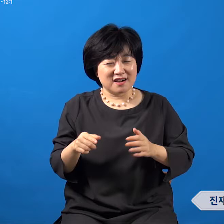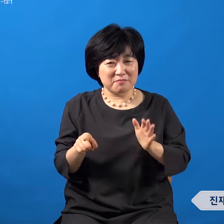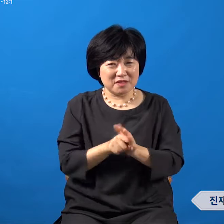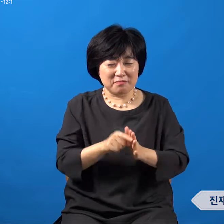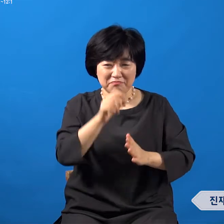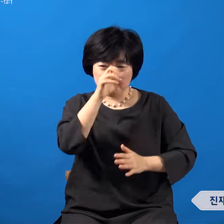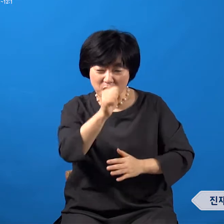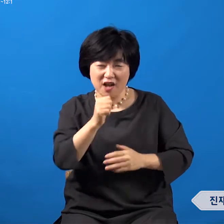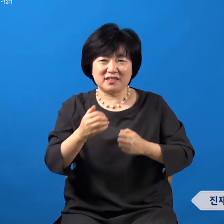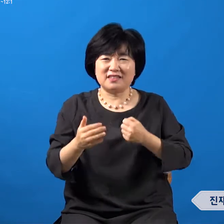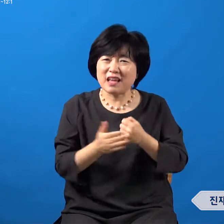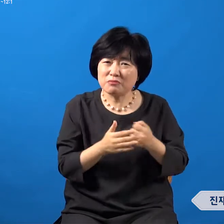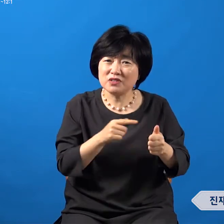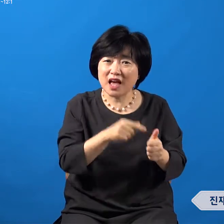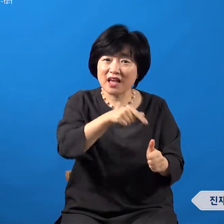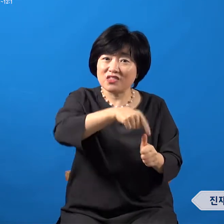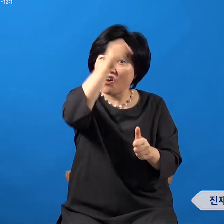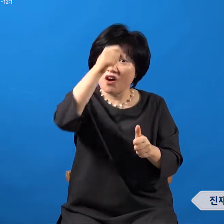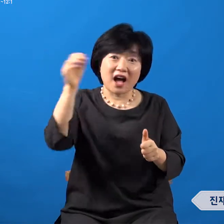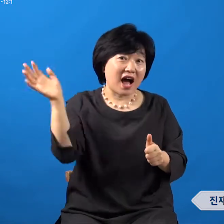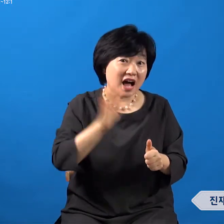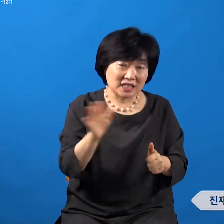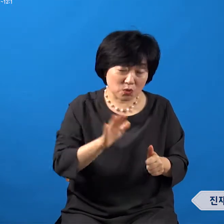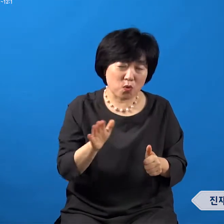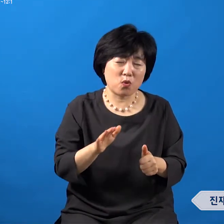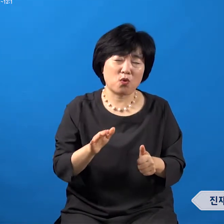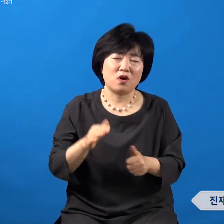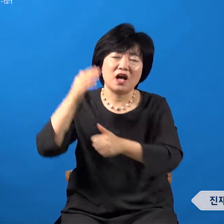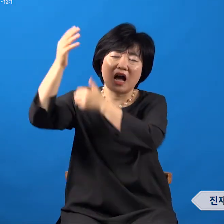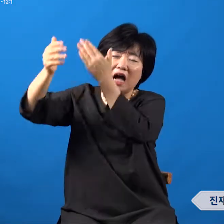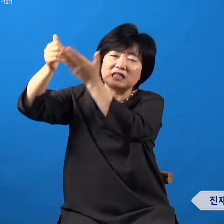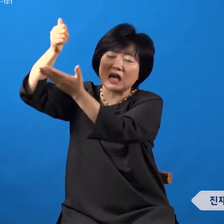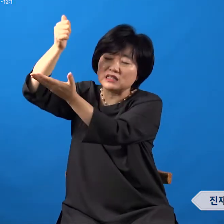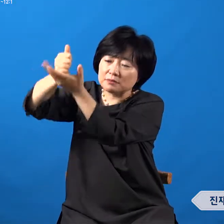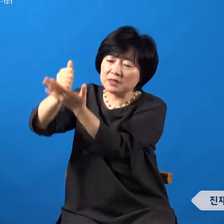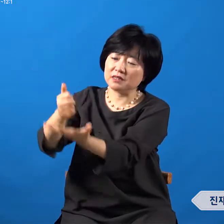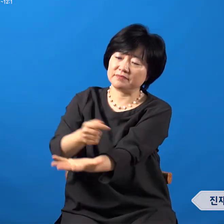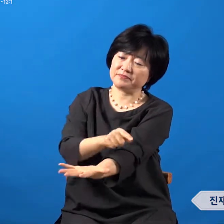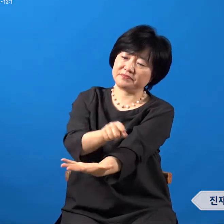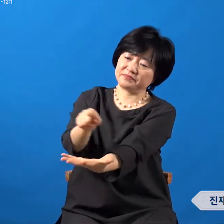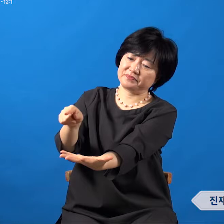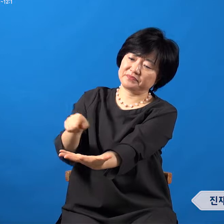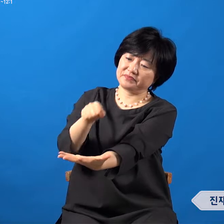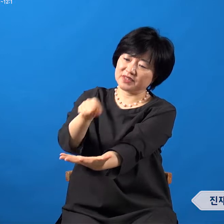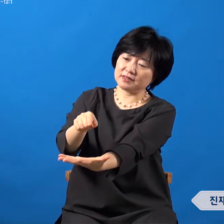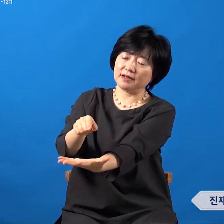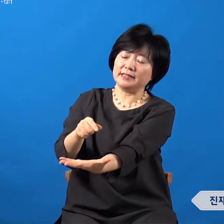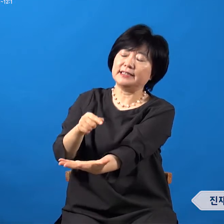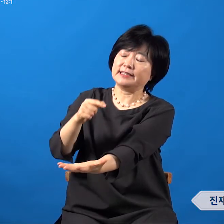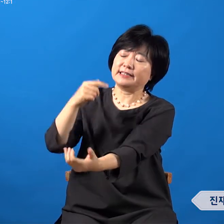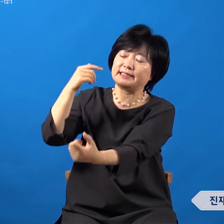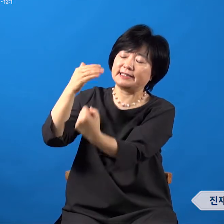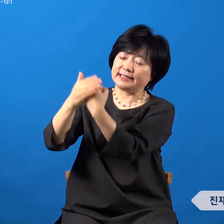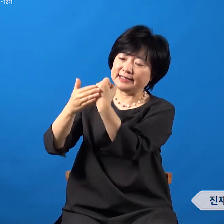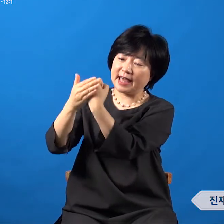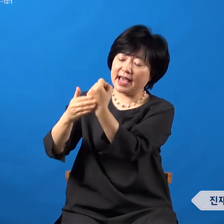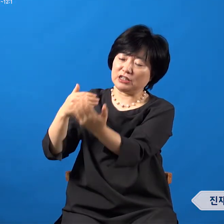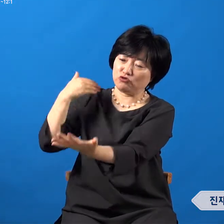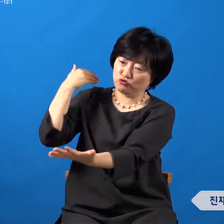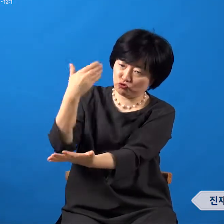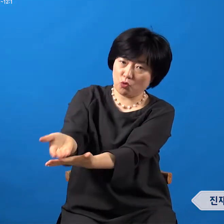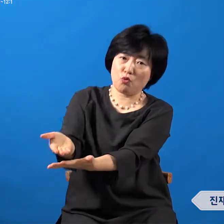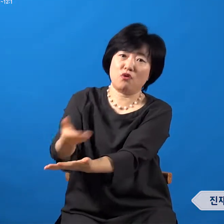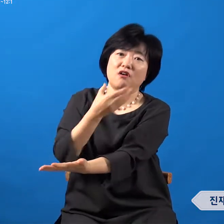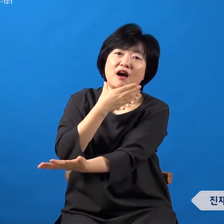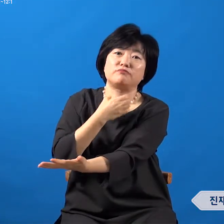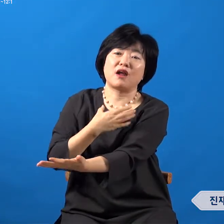위대하신 하나님의 그를 향한 은혜의 시작이 그의 떠남이었다는 사실을 성경은 우리